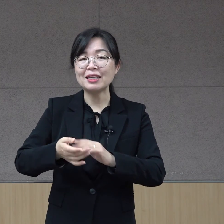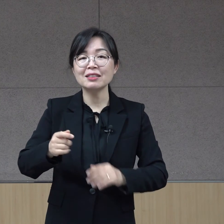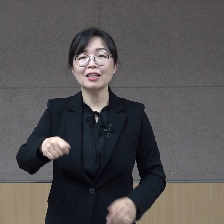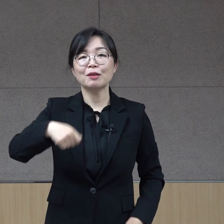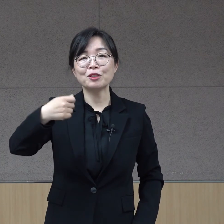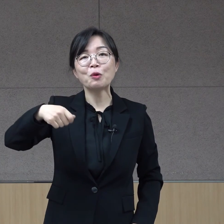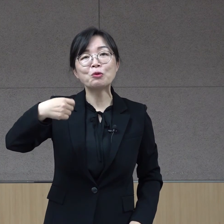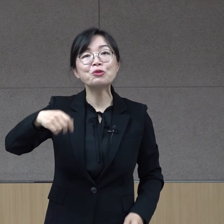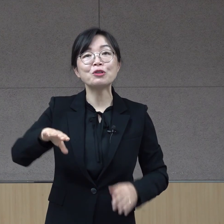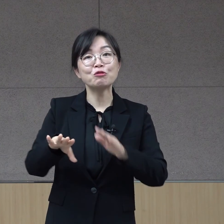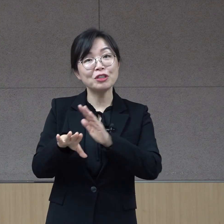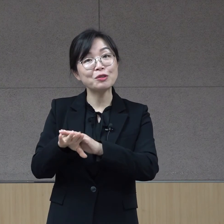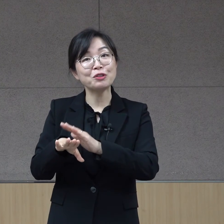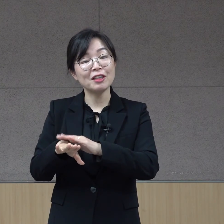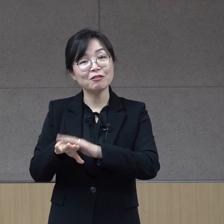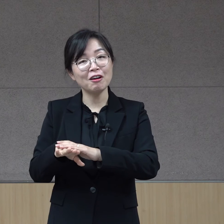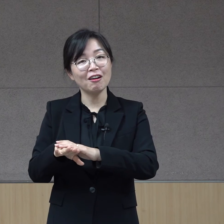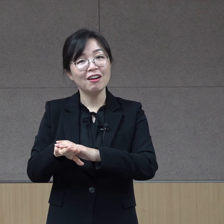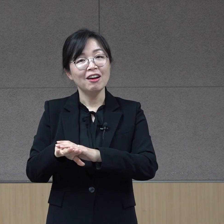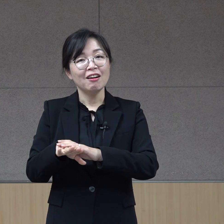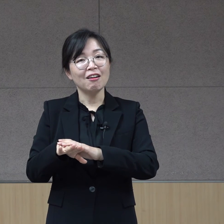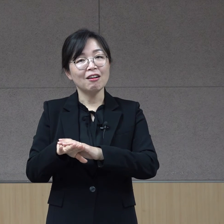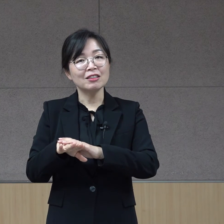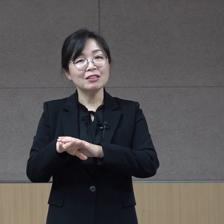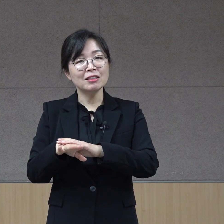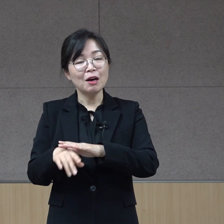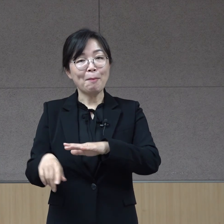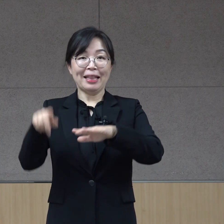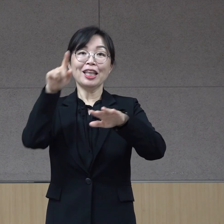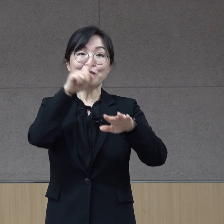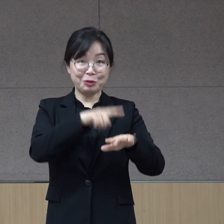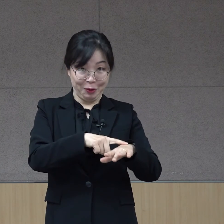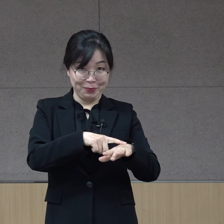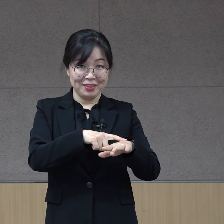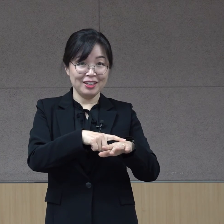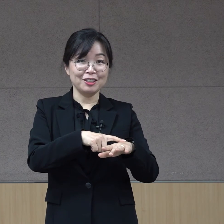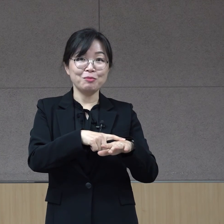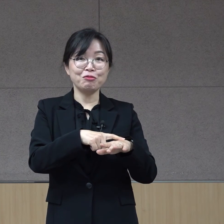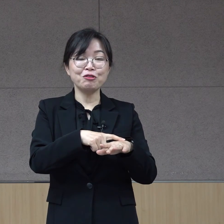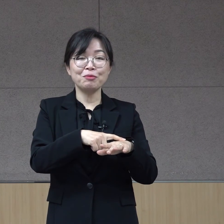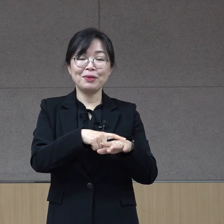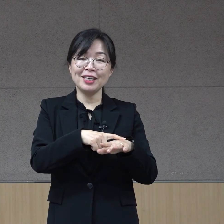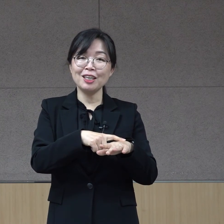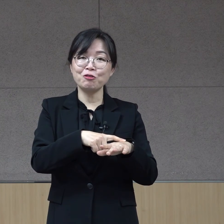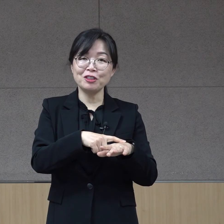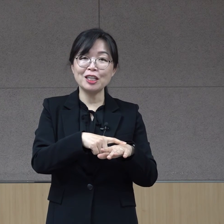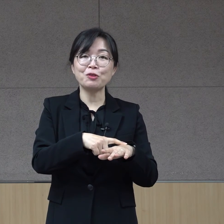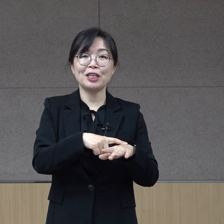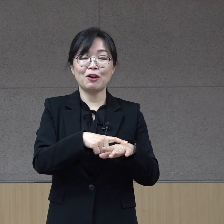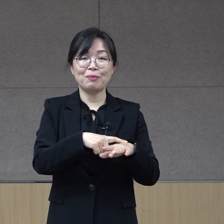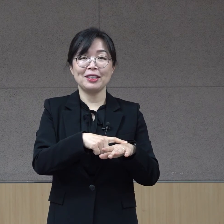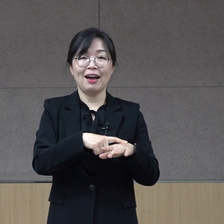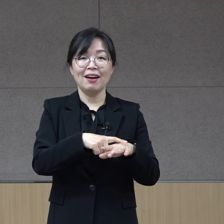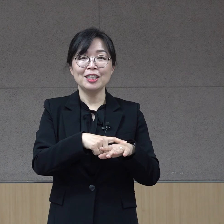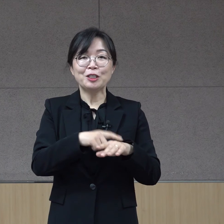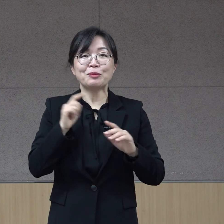쓴 사람은 오른손이 우세손이 되고요. 그 반대쪽 손, 이거를 비우세손이라고 합니다. 좀